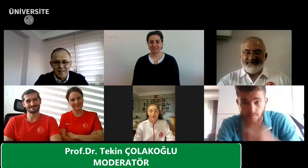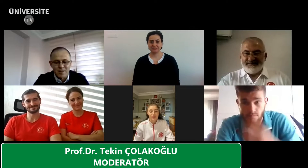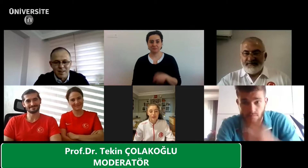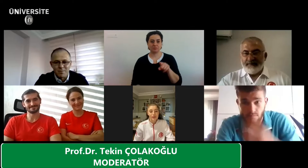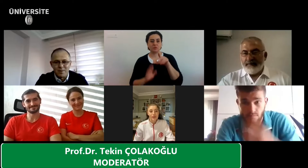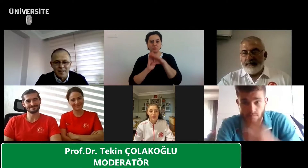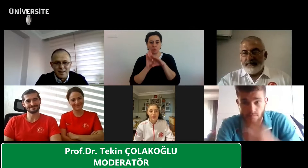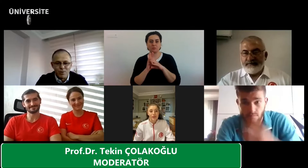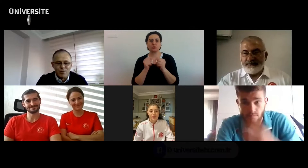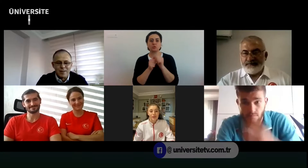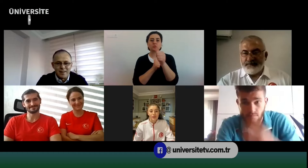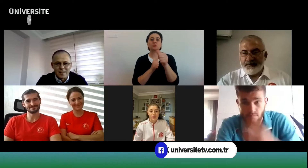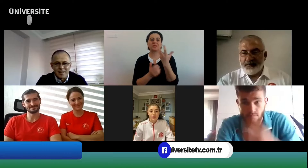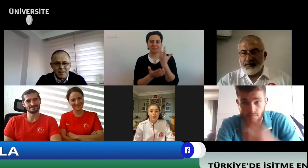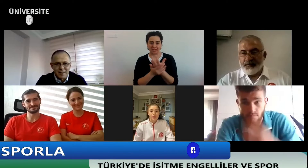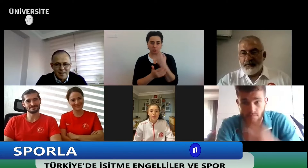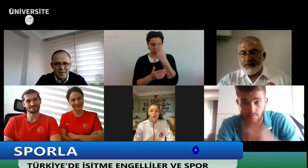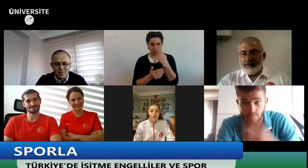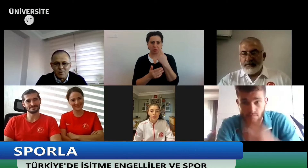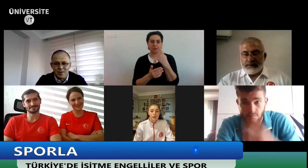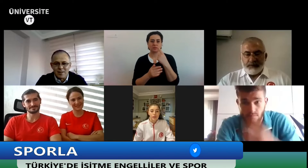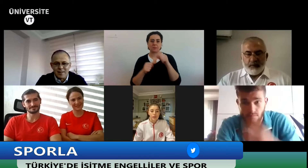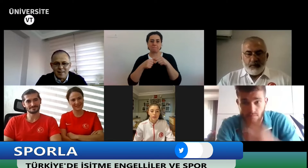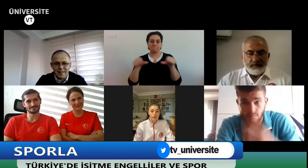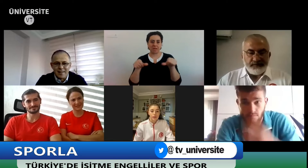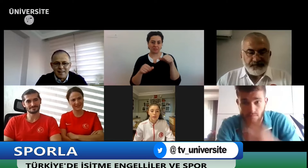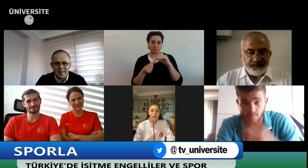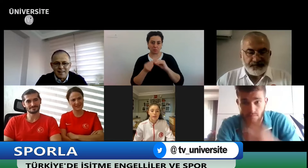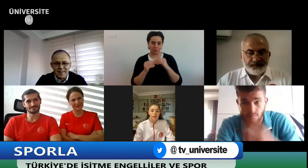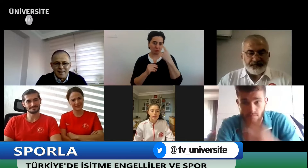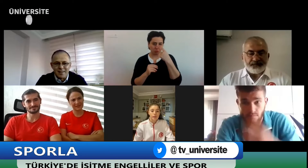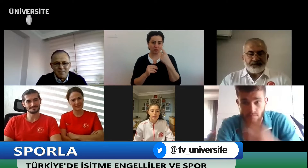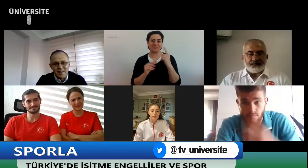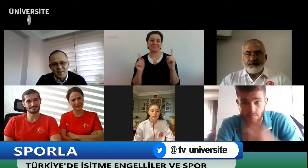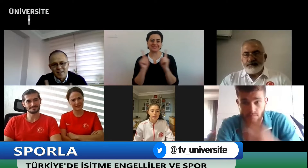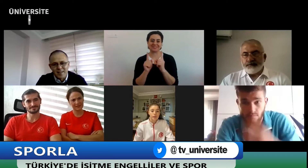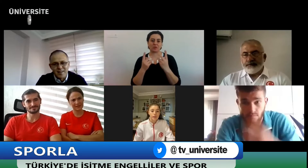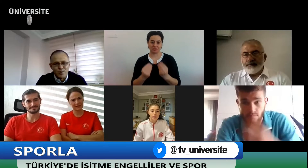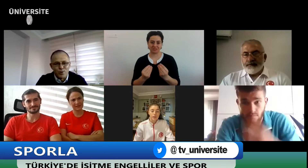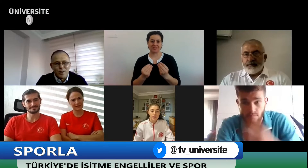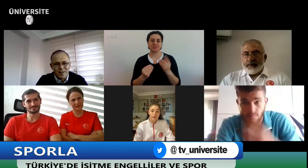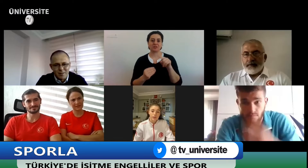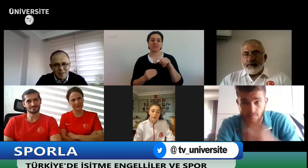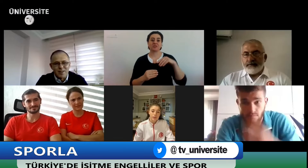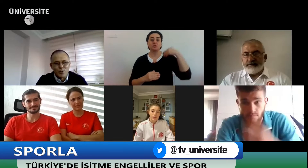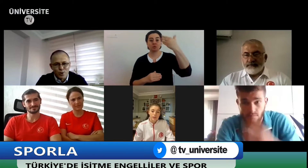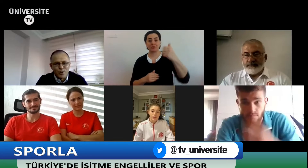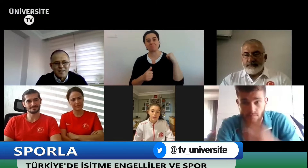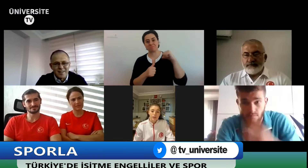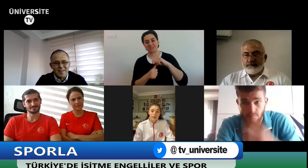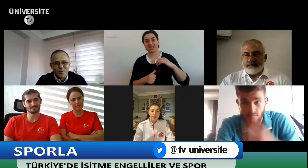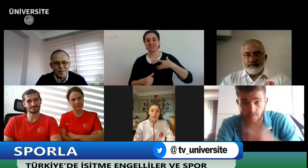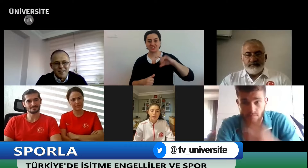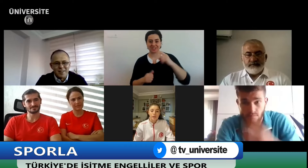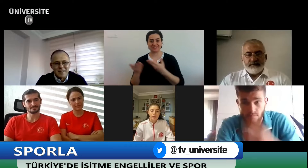Programı biraz da kısaltacağım. Bu kayıt olduğu için, banttan yayın olduğu için ve canlı yayın sözünü aldığımız için,